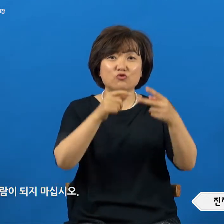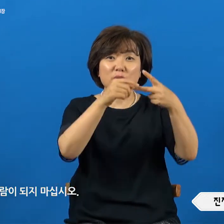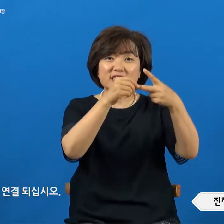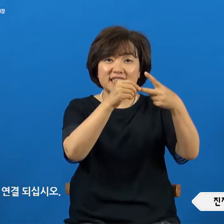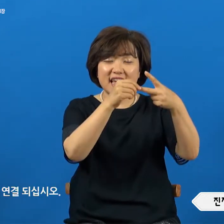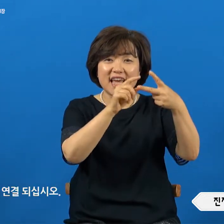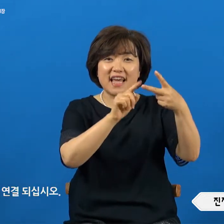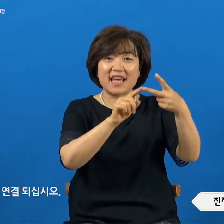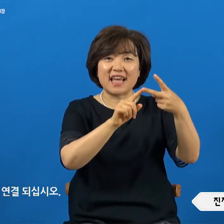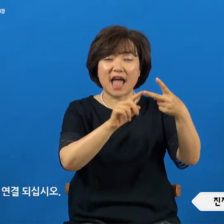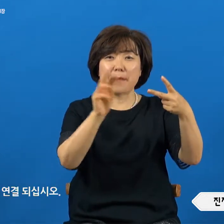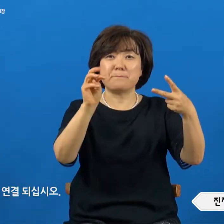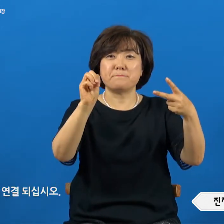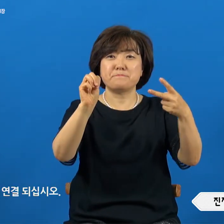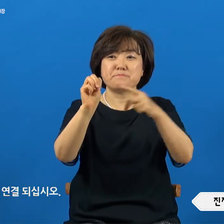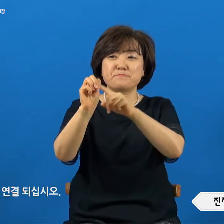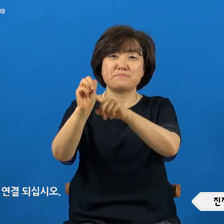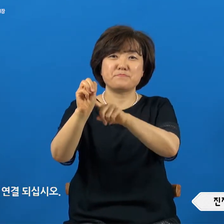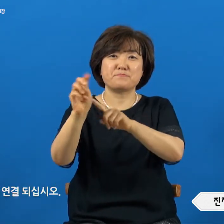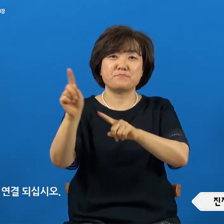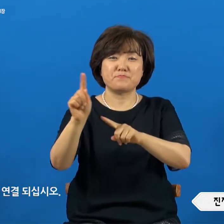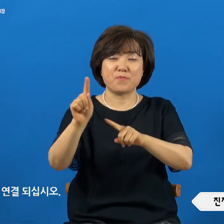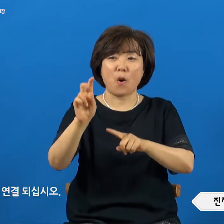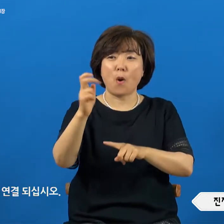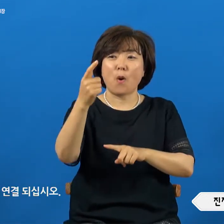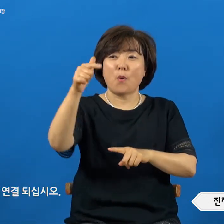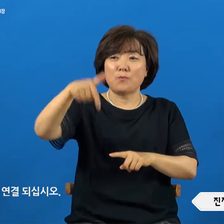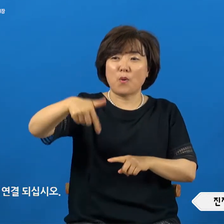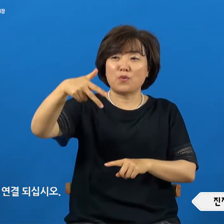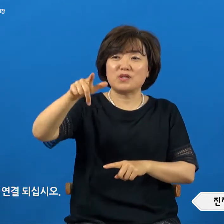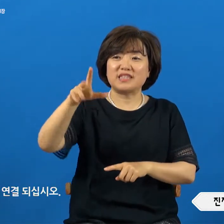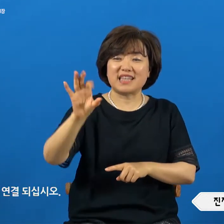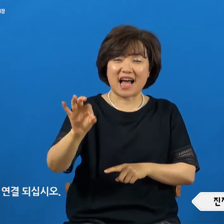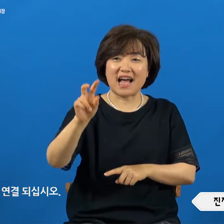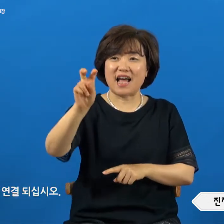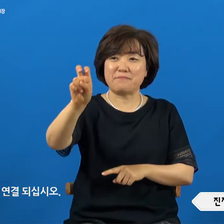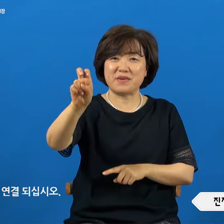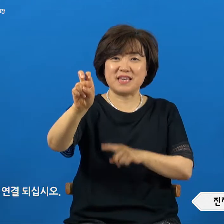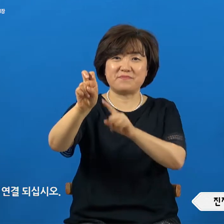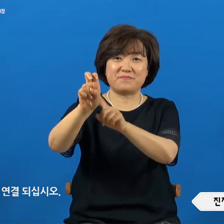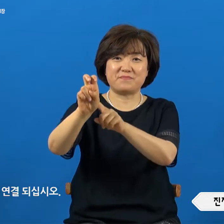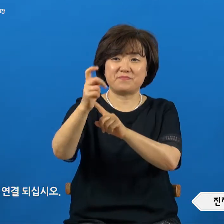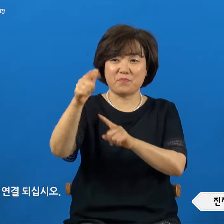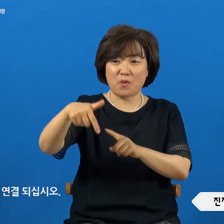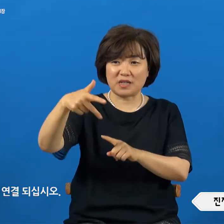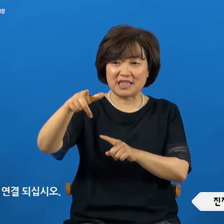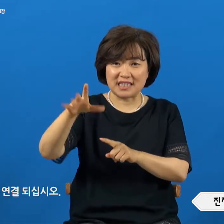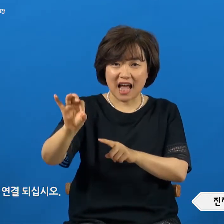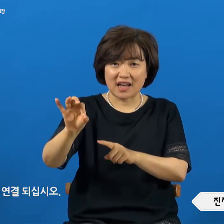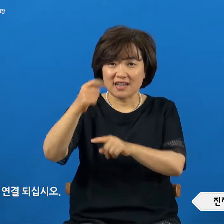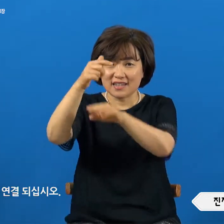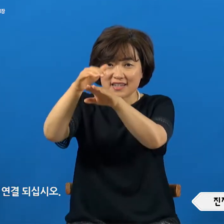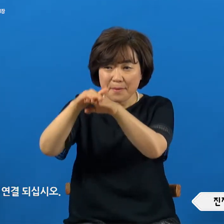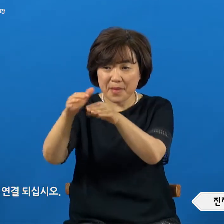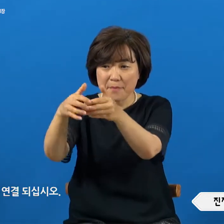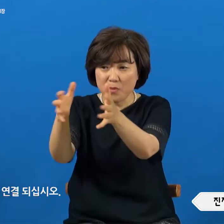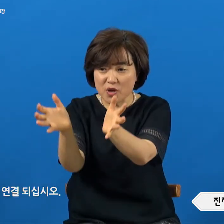두 번째 M입니다. 목장 모임에 꼭 연결되십시오.